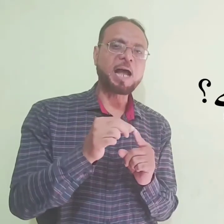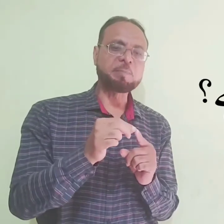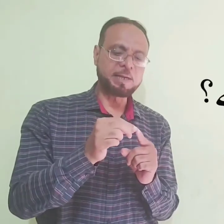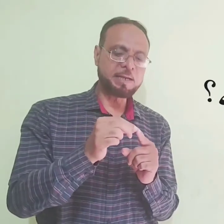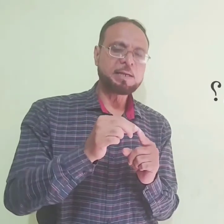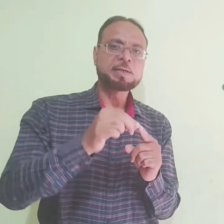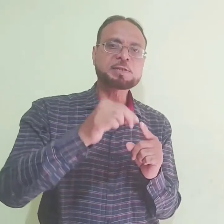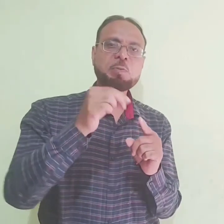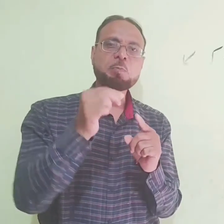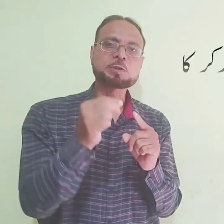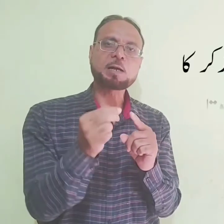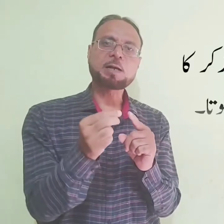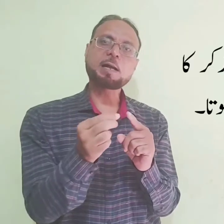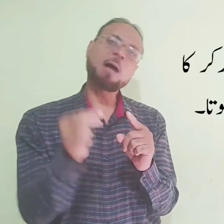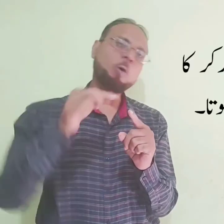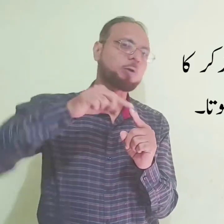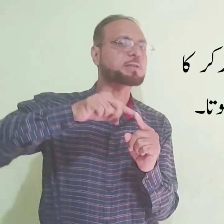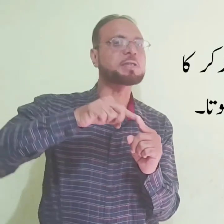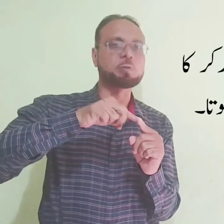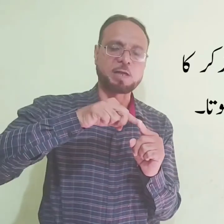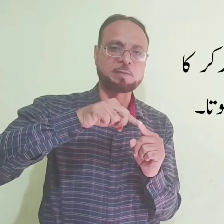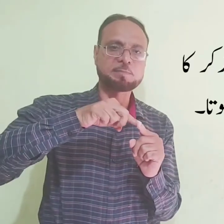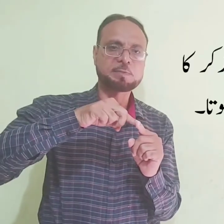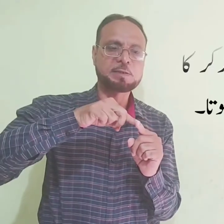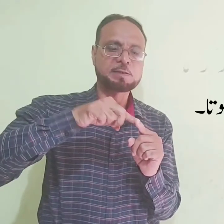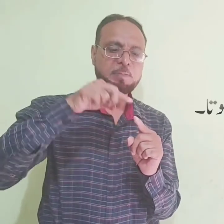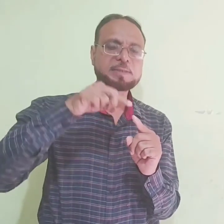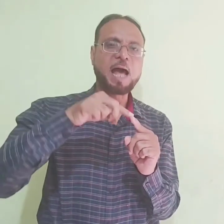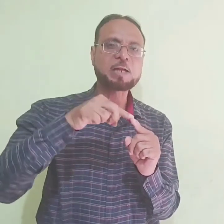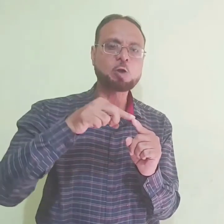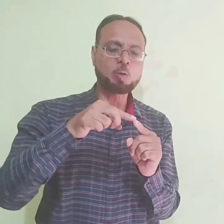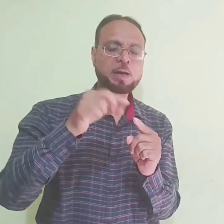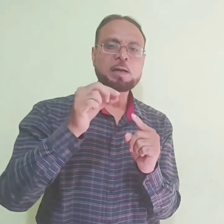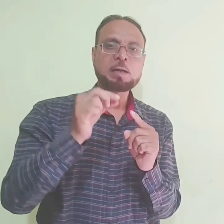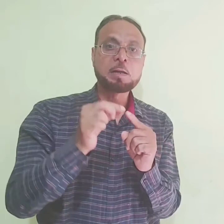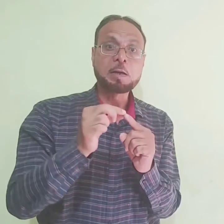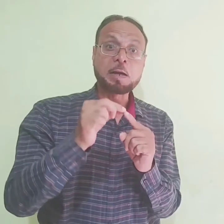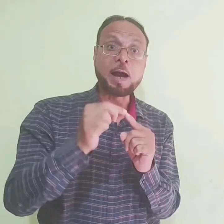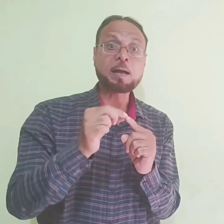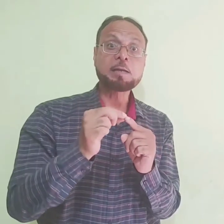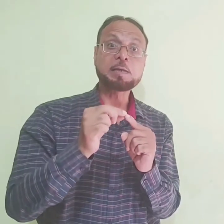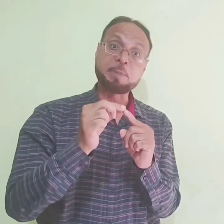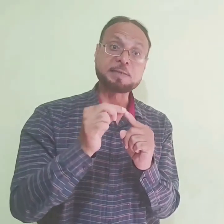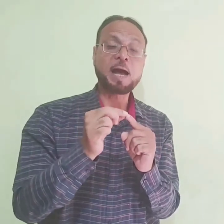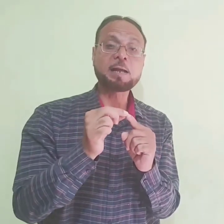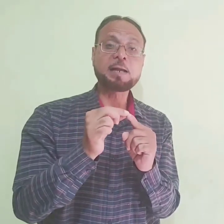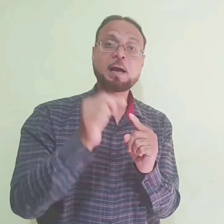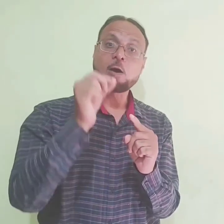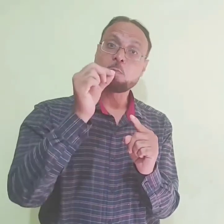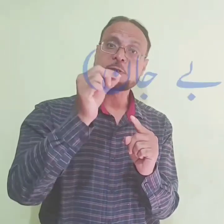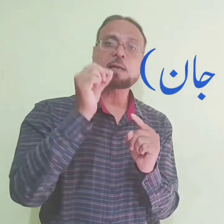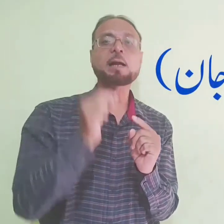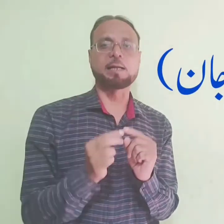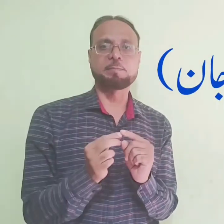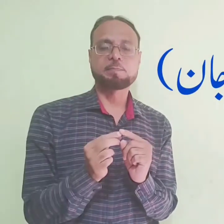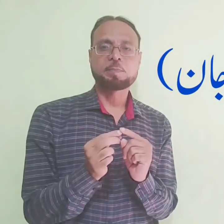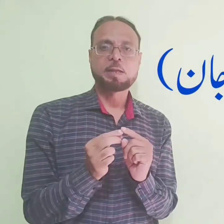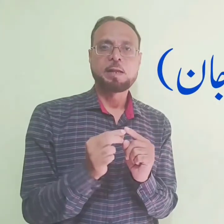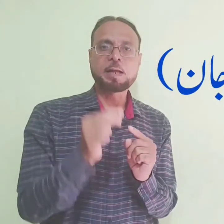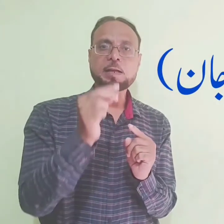में किसी मुज़क्कर का मुअन्नस नहीं होता। तो मिसाल के तौर पर घर ये बेजान है और मुज़क्कर है, लेकिन घर